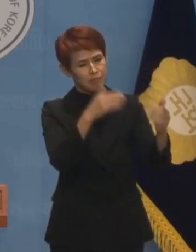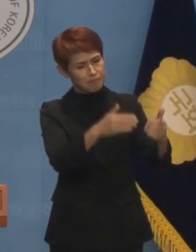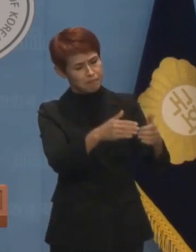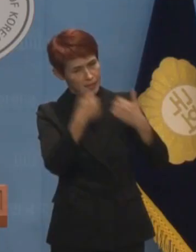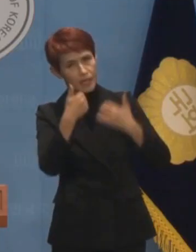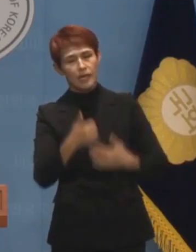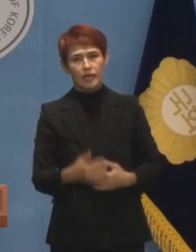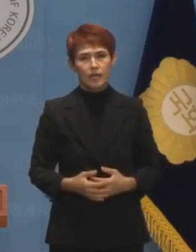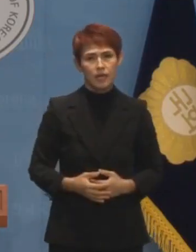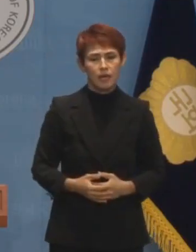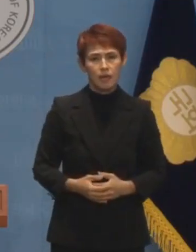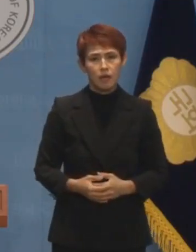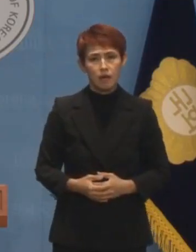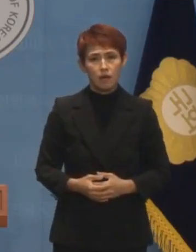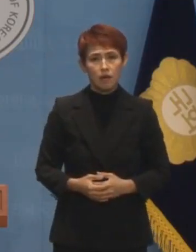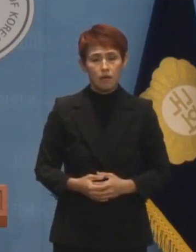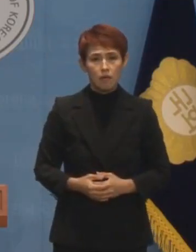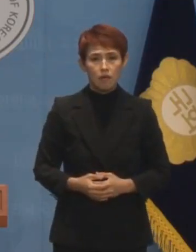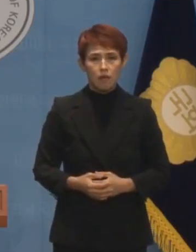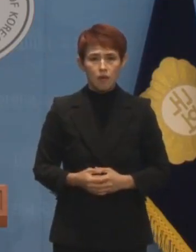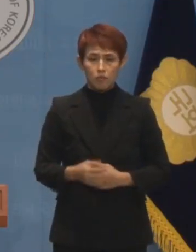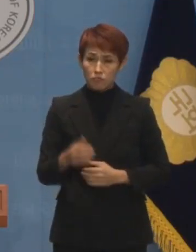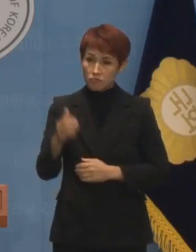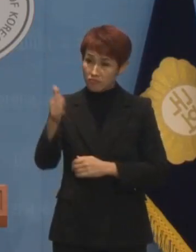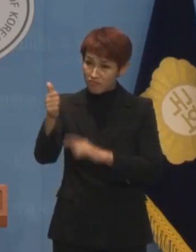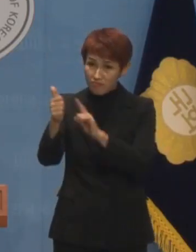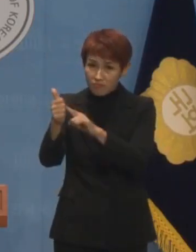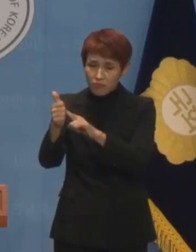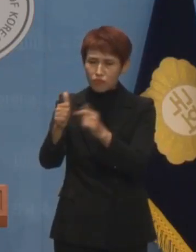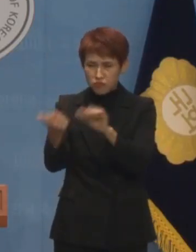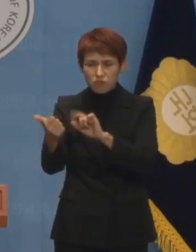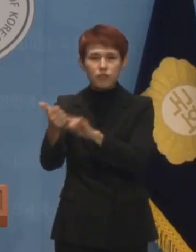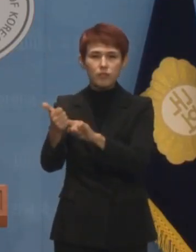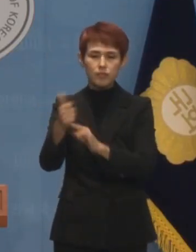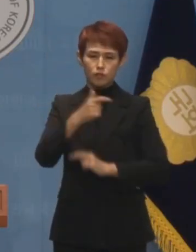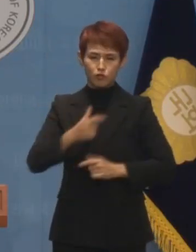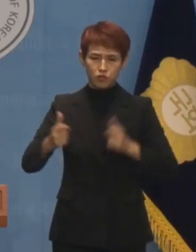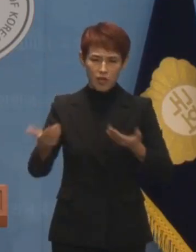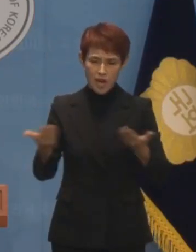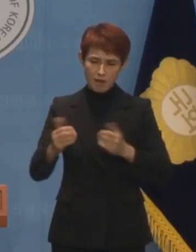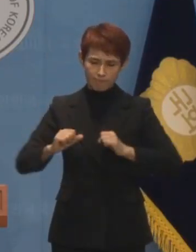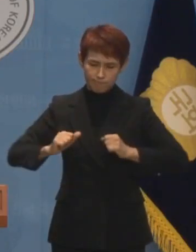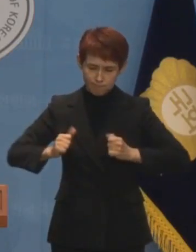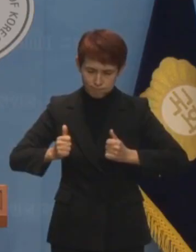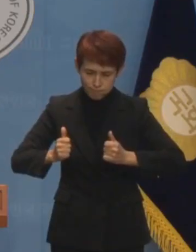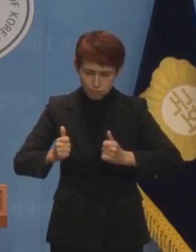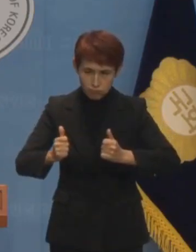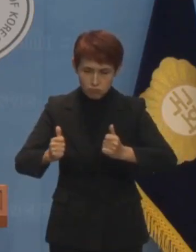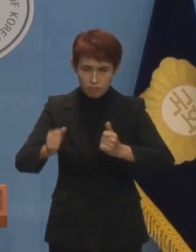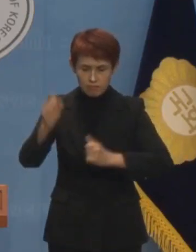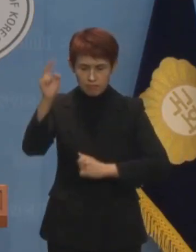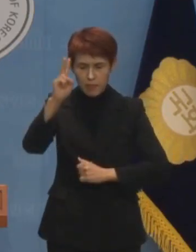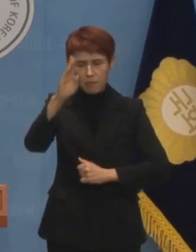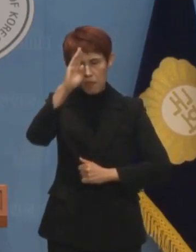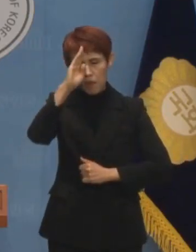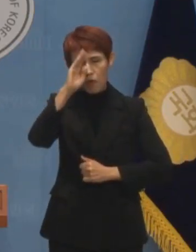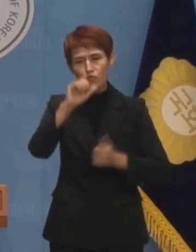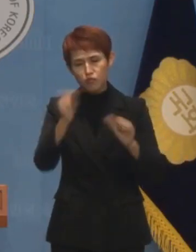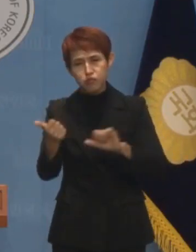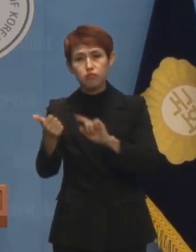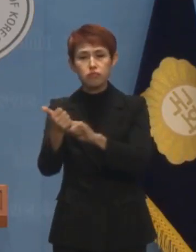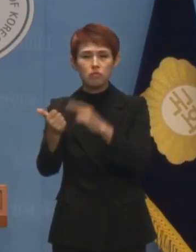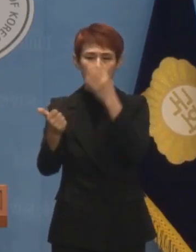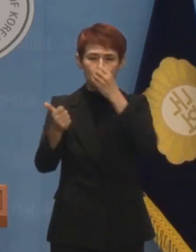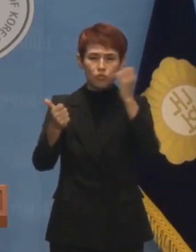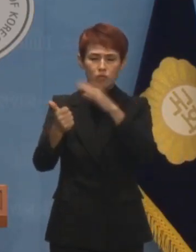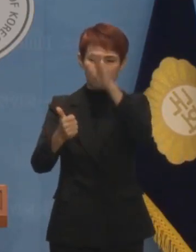했습니다. 누구보다 성실하게 구정을 챙기다 갑작스러운 병환으로 별세하신 고인에 대한